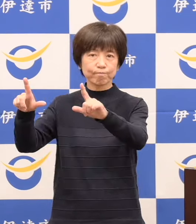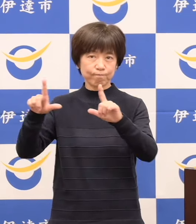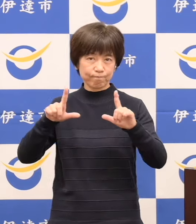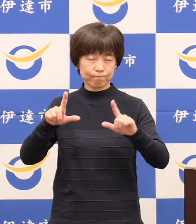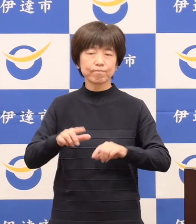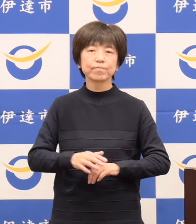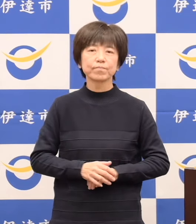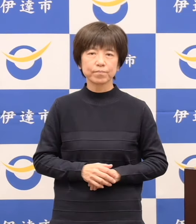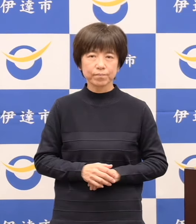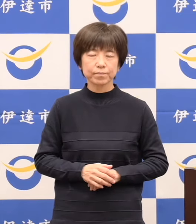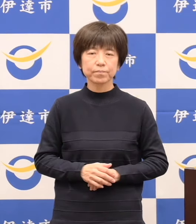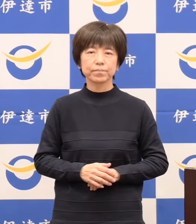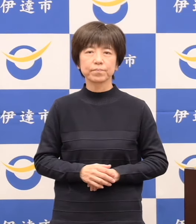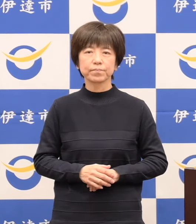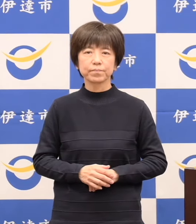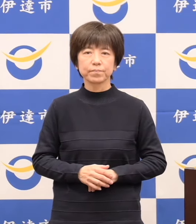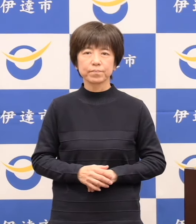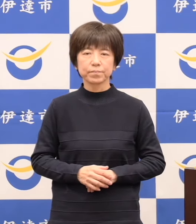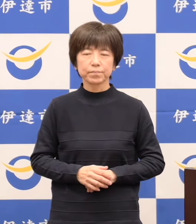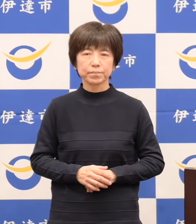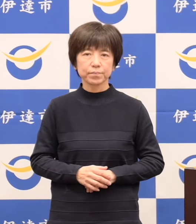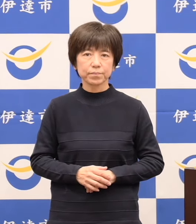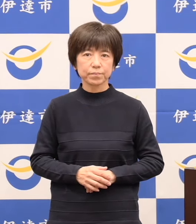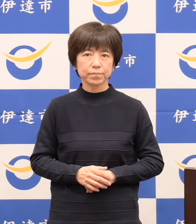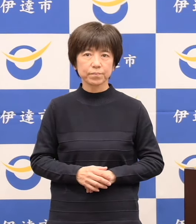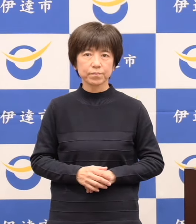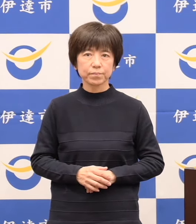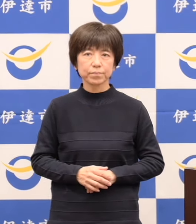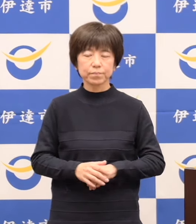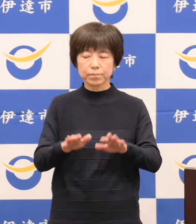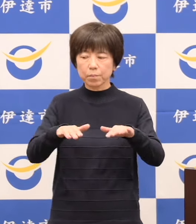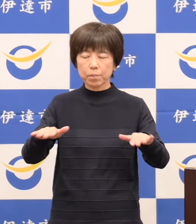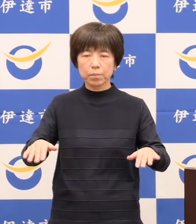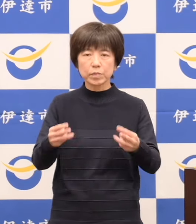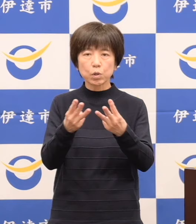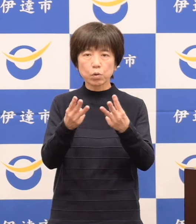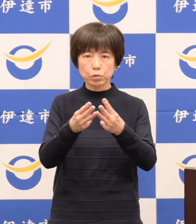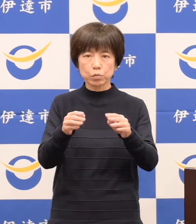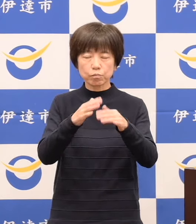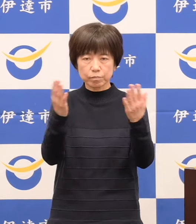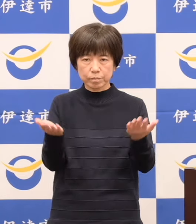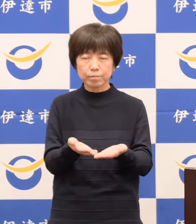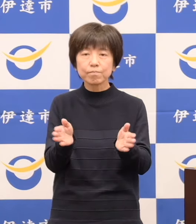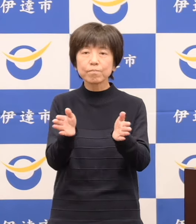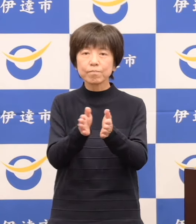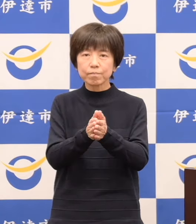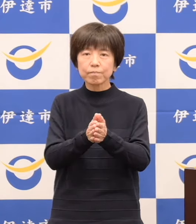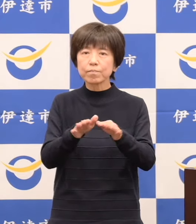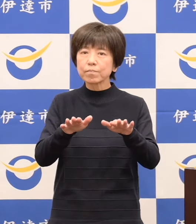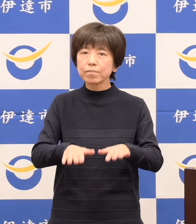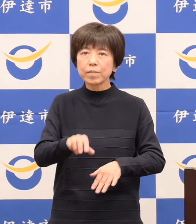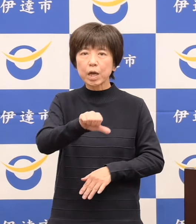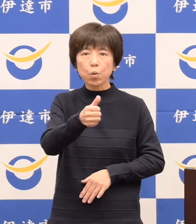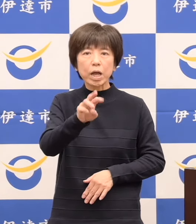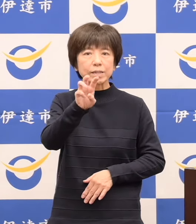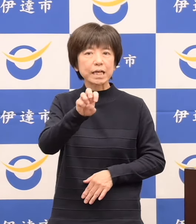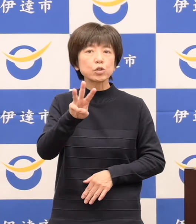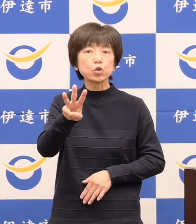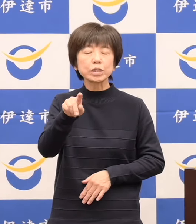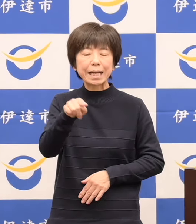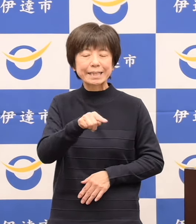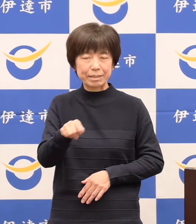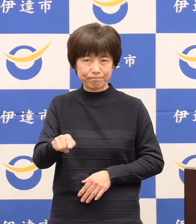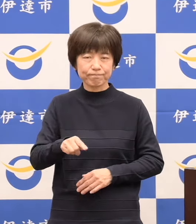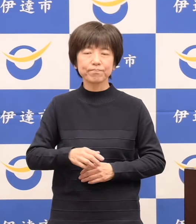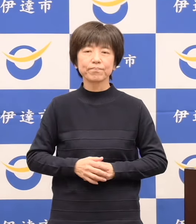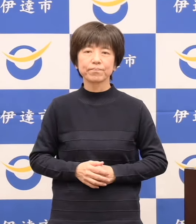長。 学校教育課長の辺と申します。児童数でございますが、全学年合わせまして現在533名で